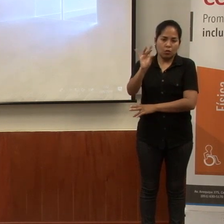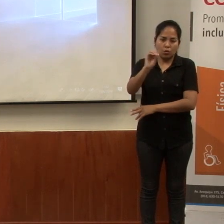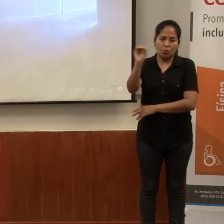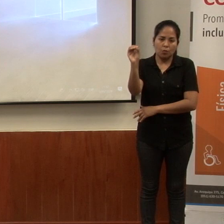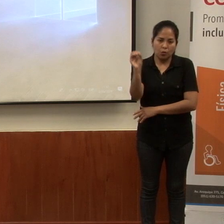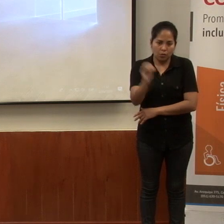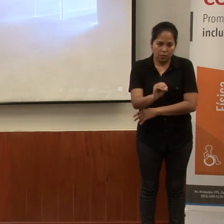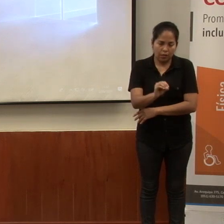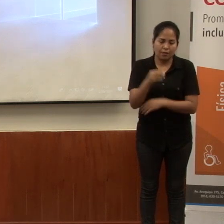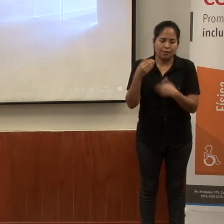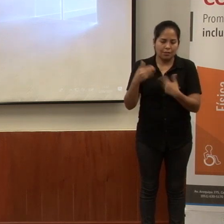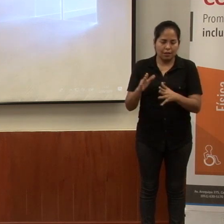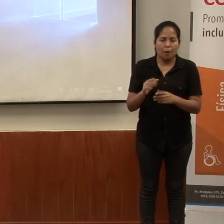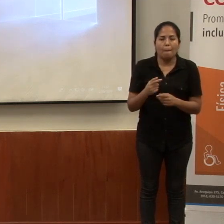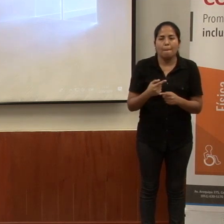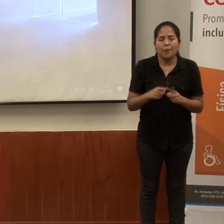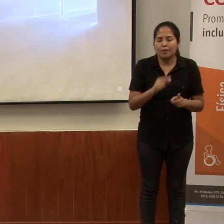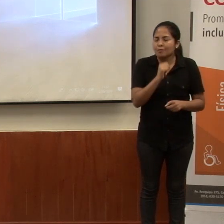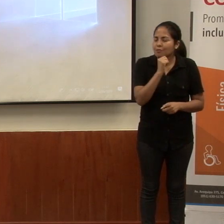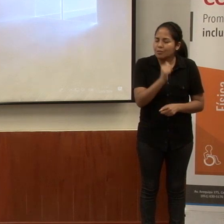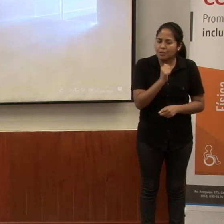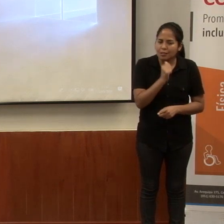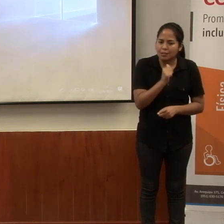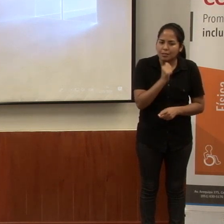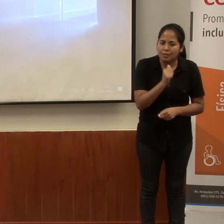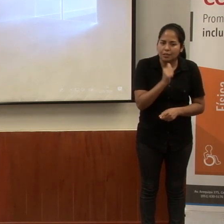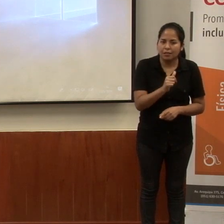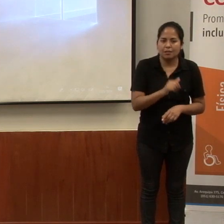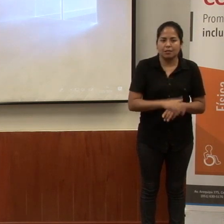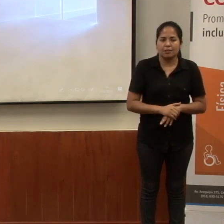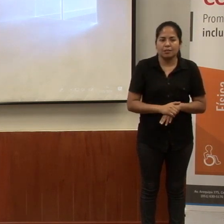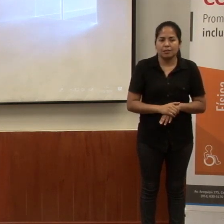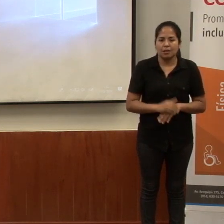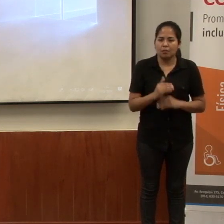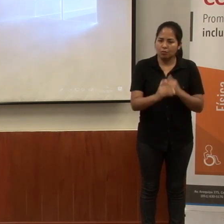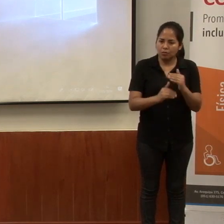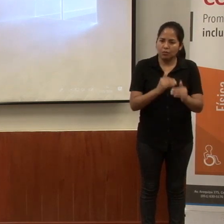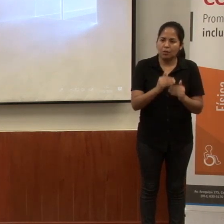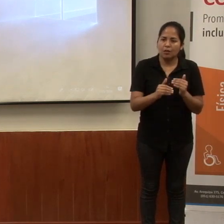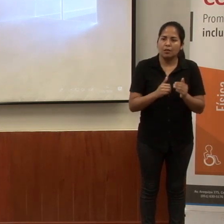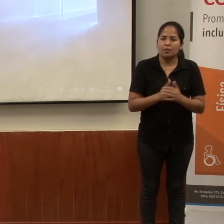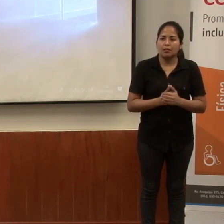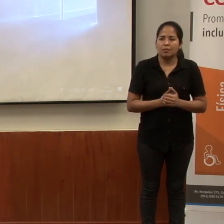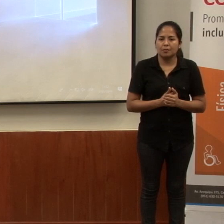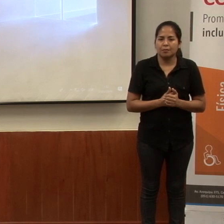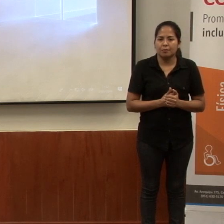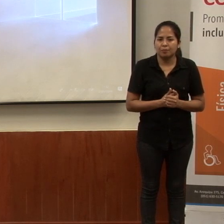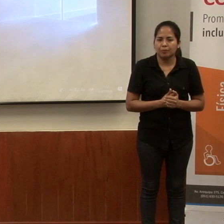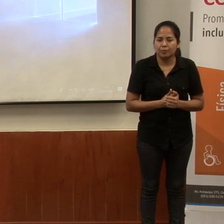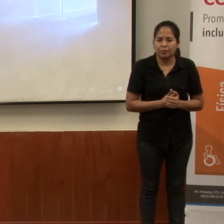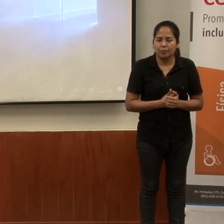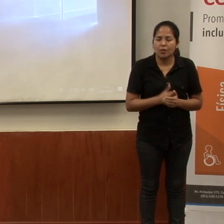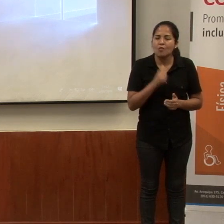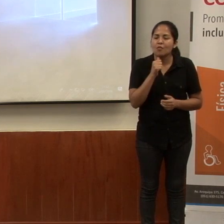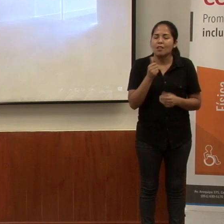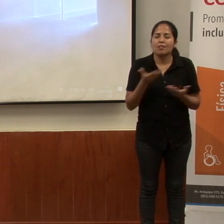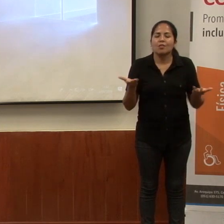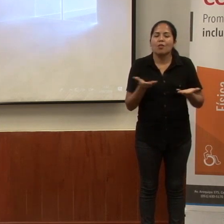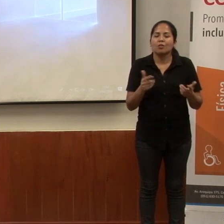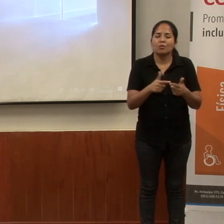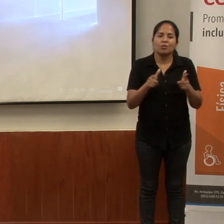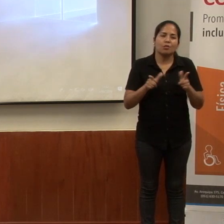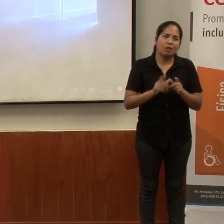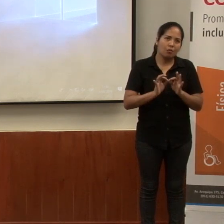Pero nos falta todavía, ¿no es cierto? Nos falta. Nos falta, y justamente nos faltan los lugares más difíciles como